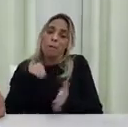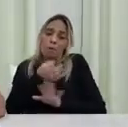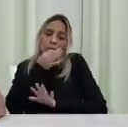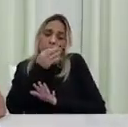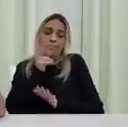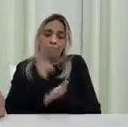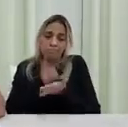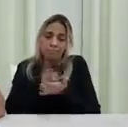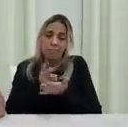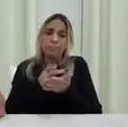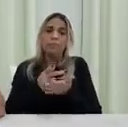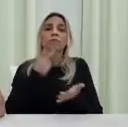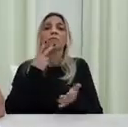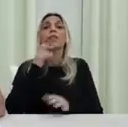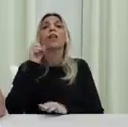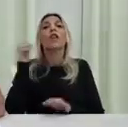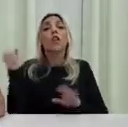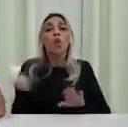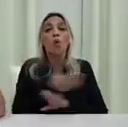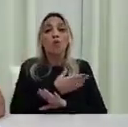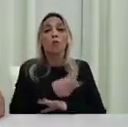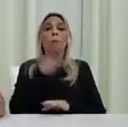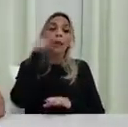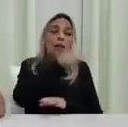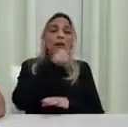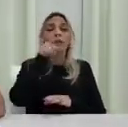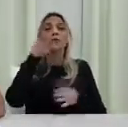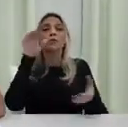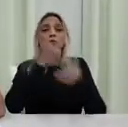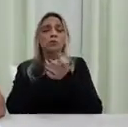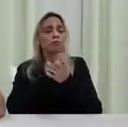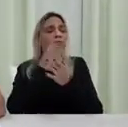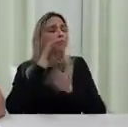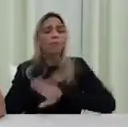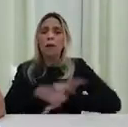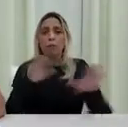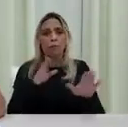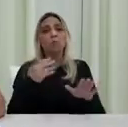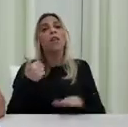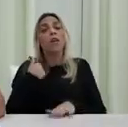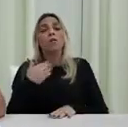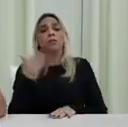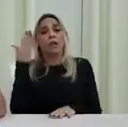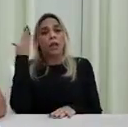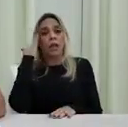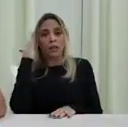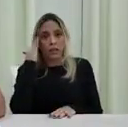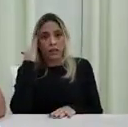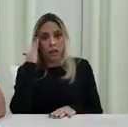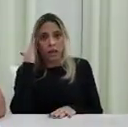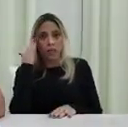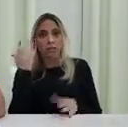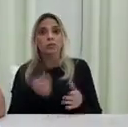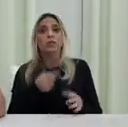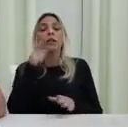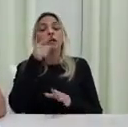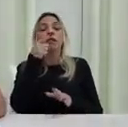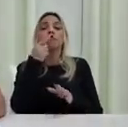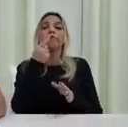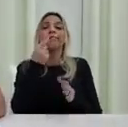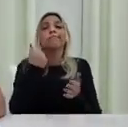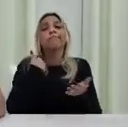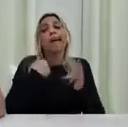renovação desse passaporte para ele e a sua esposa. E ponto final. Eu entendo, né, que está enquadrado nas normas